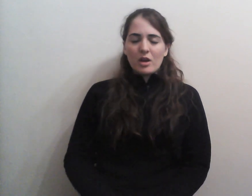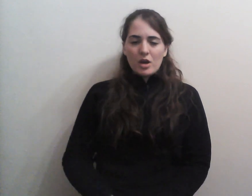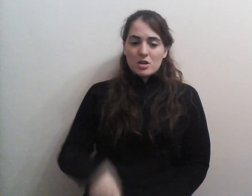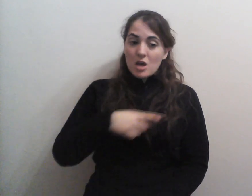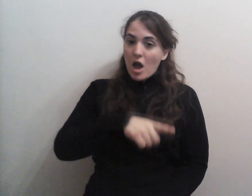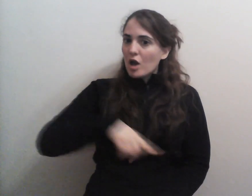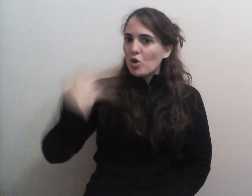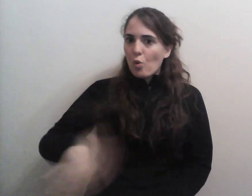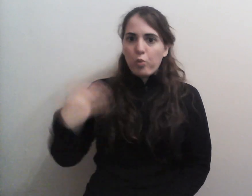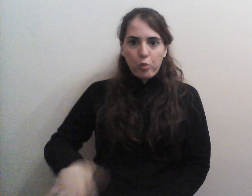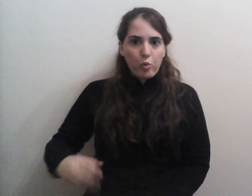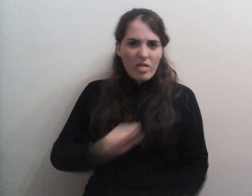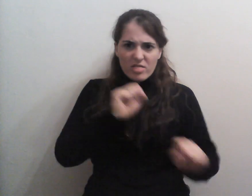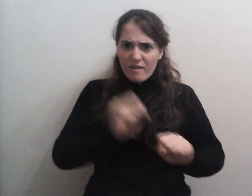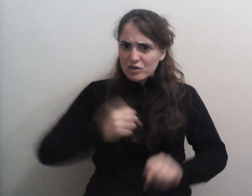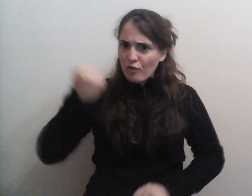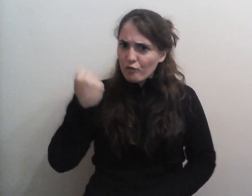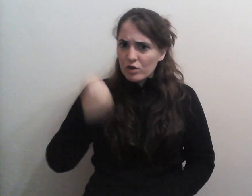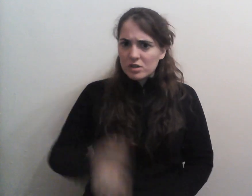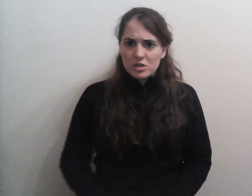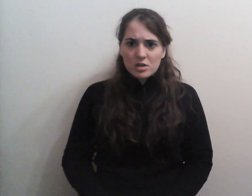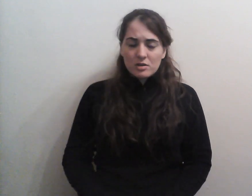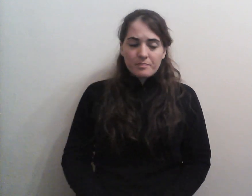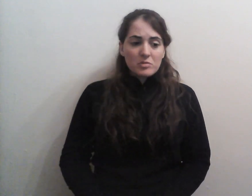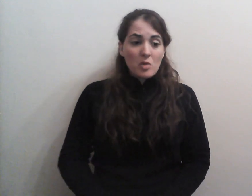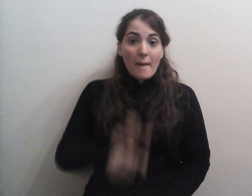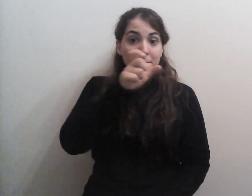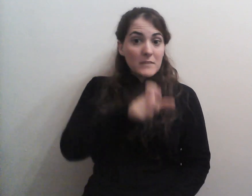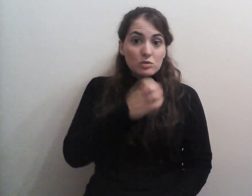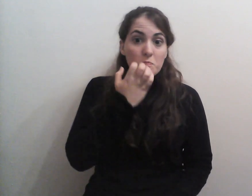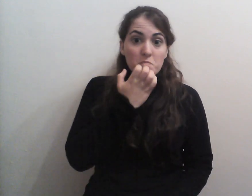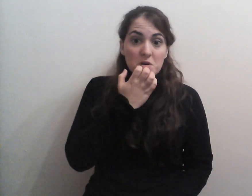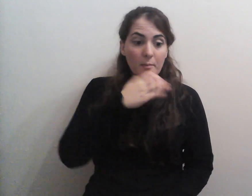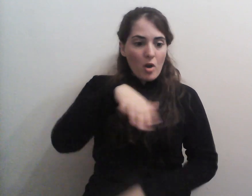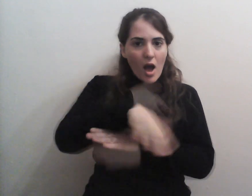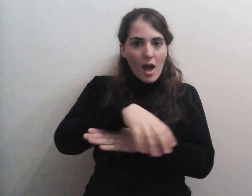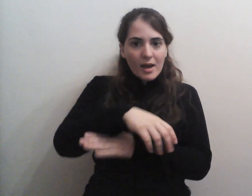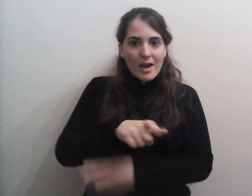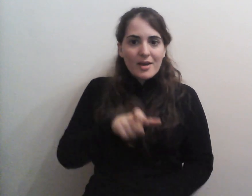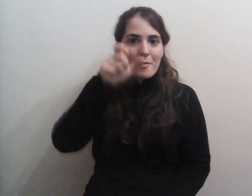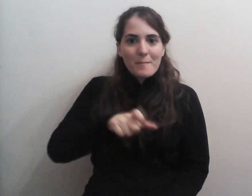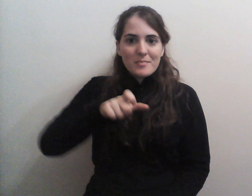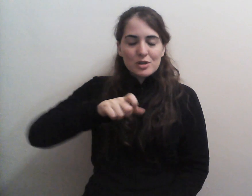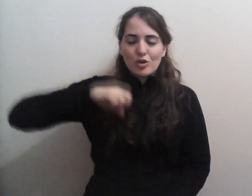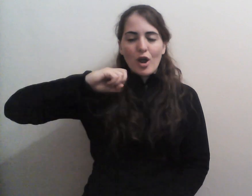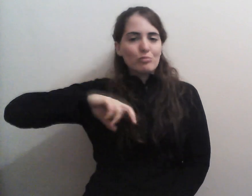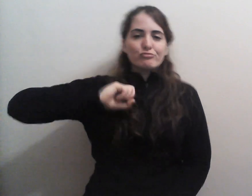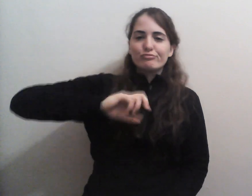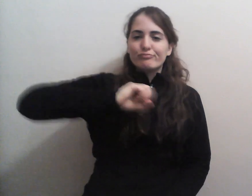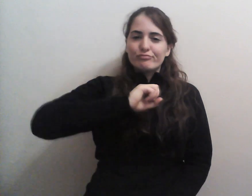alguien andando por la verja de mi casa, se ponen locos. Los ojos se ponen rojos y saltan y chillan,